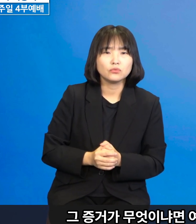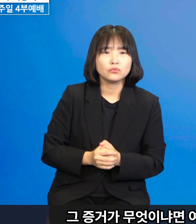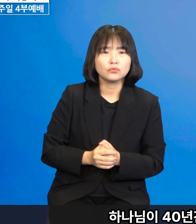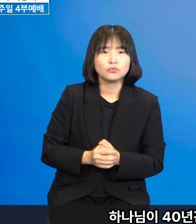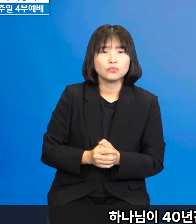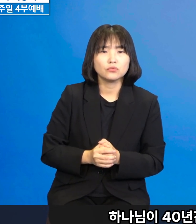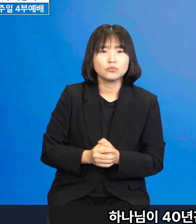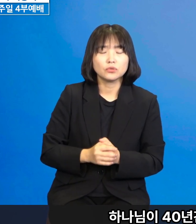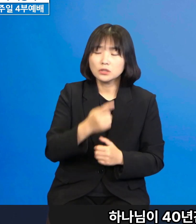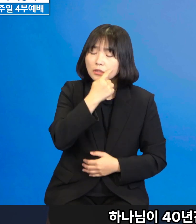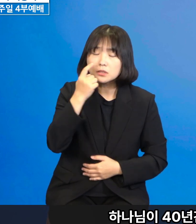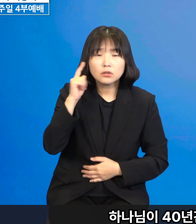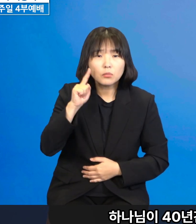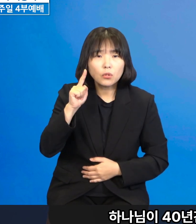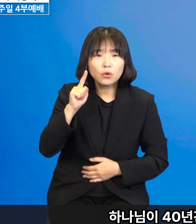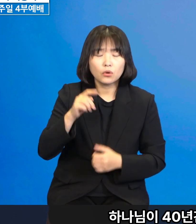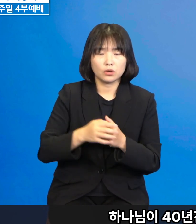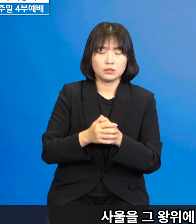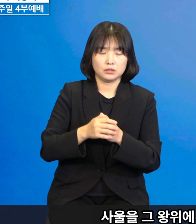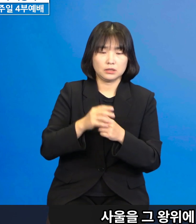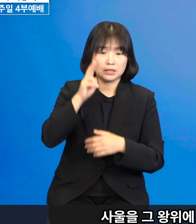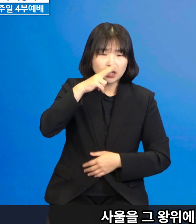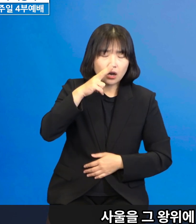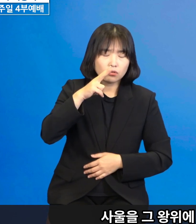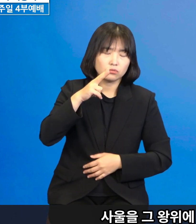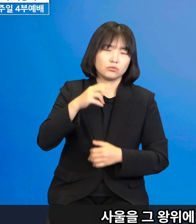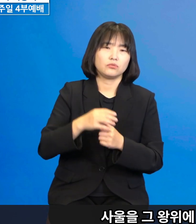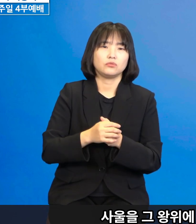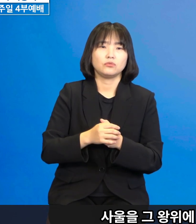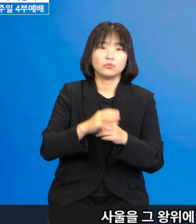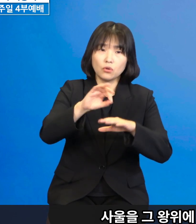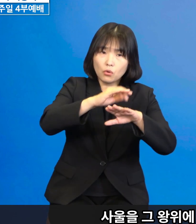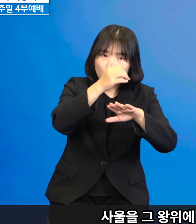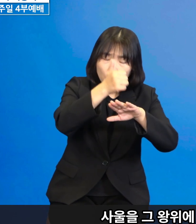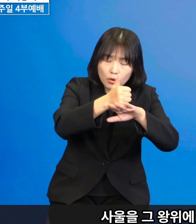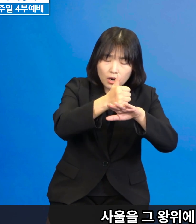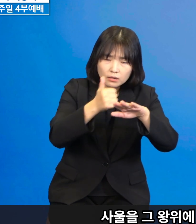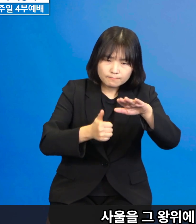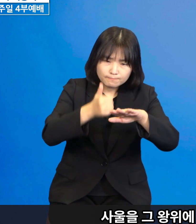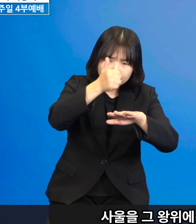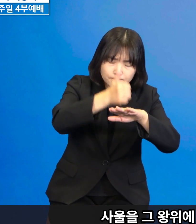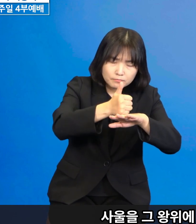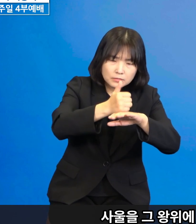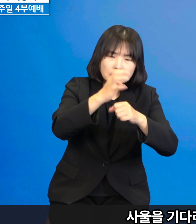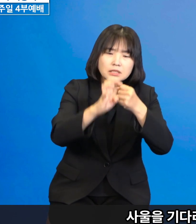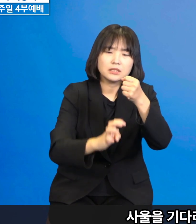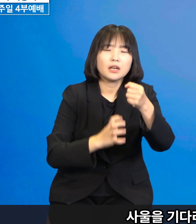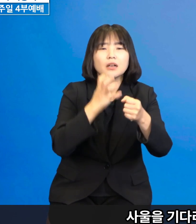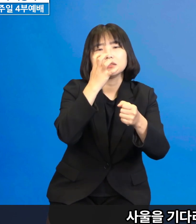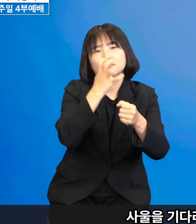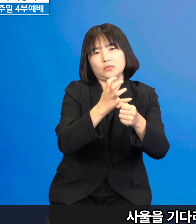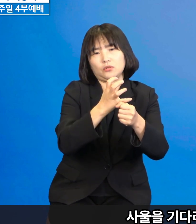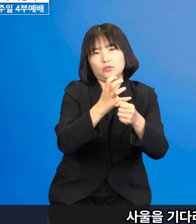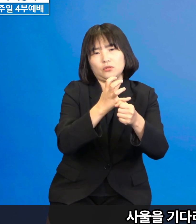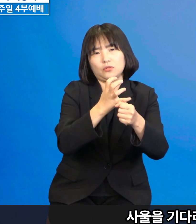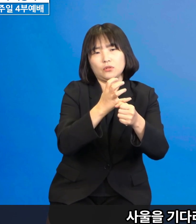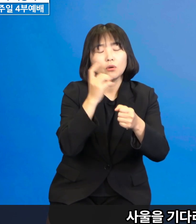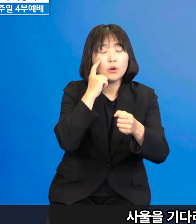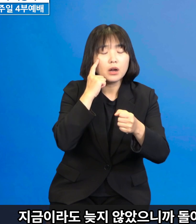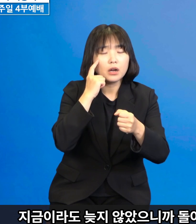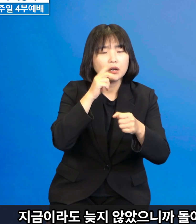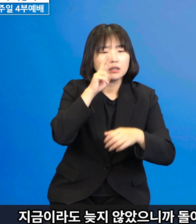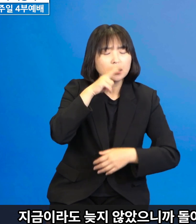기간입니다. 하나님이 40년간 사도행전에 보니까 사울을 그 왕위에 두셨다라고 하는 것은 사울을 기다리셨다는